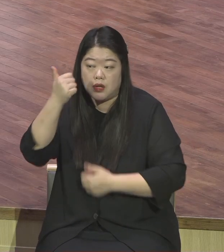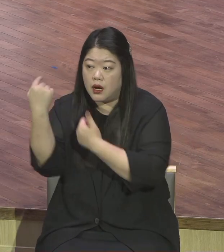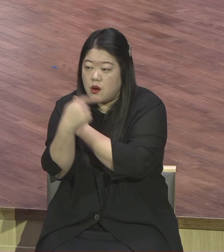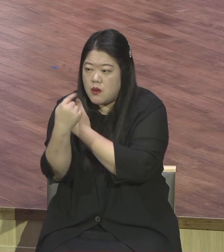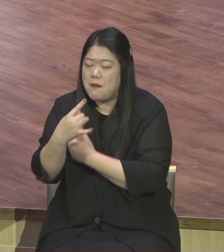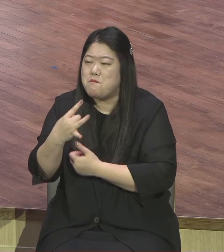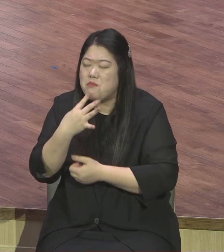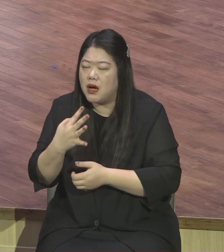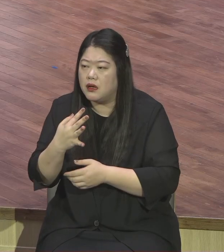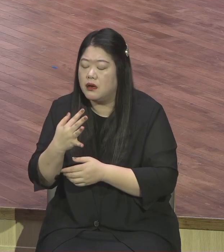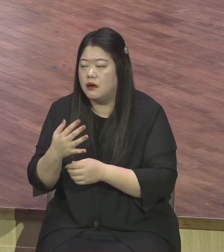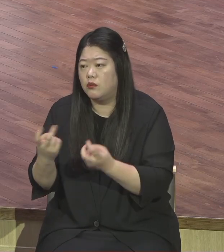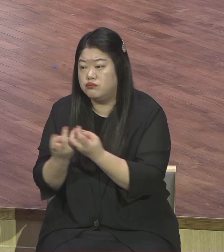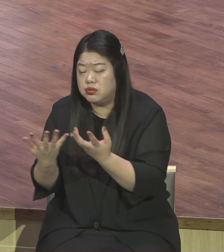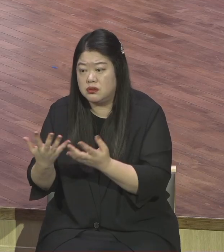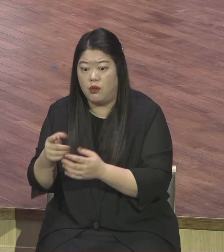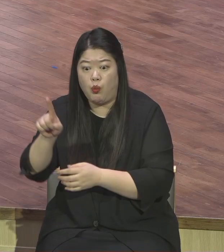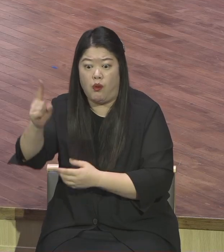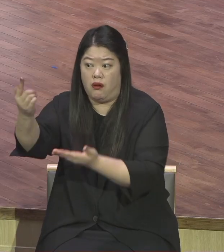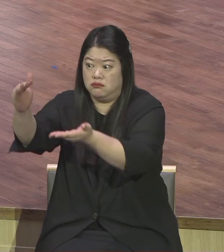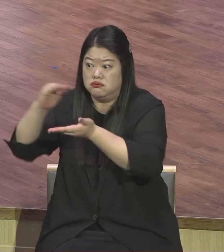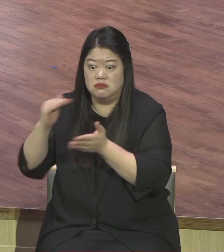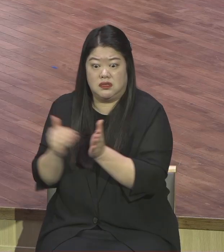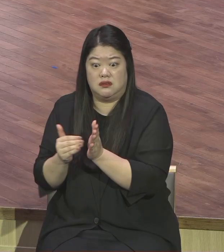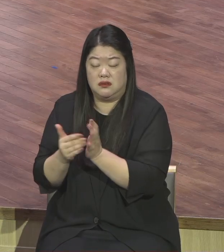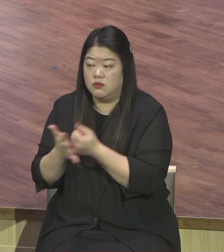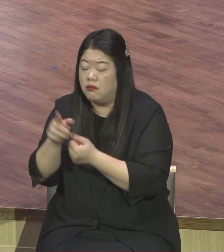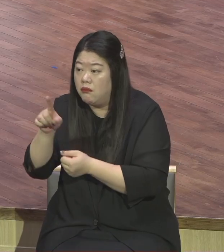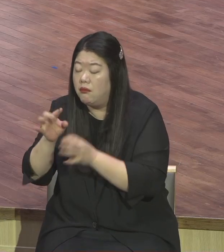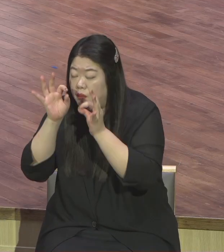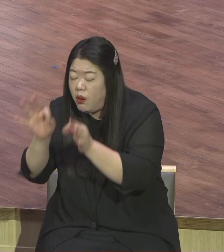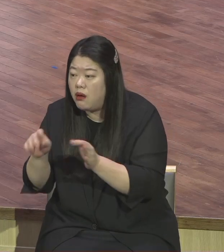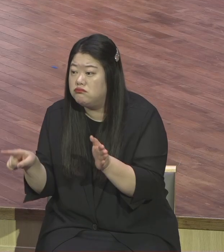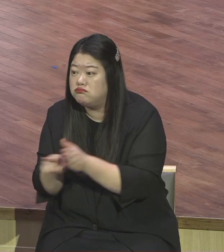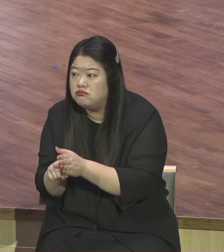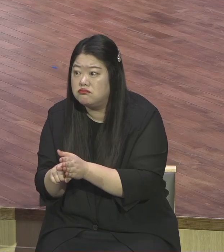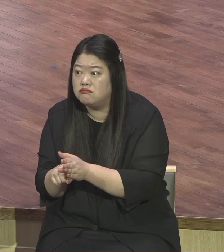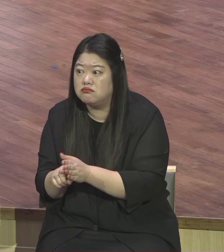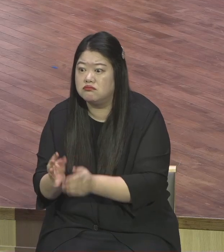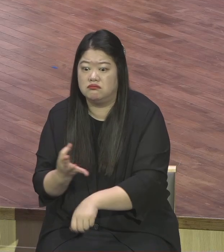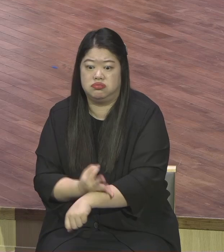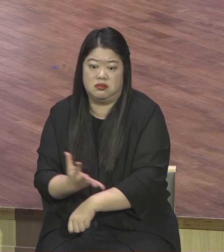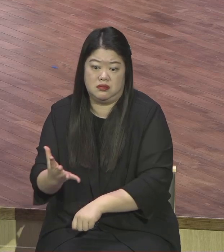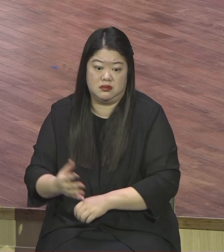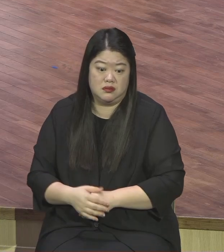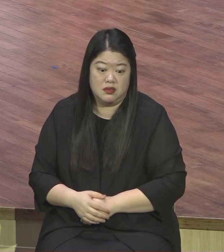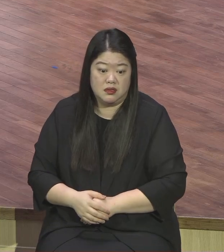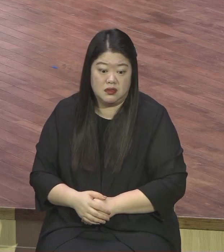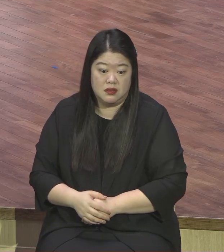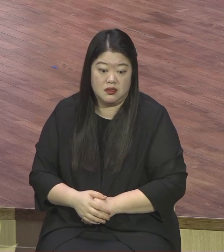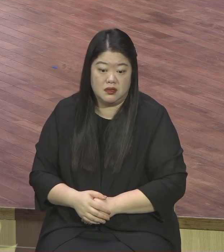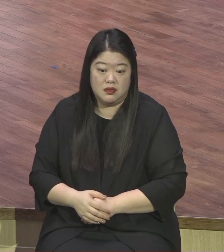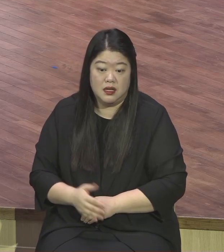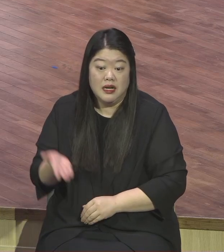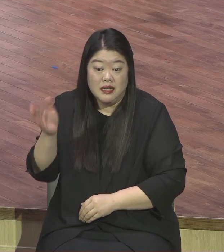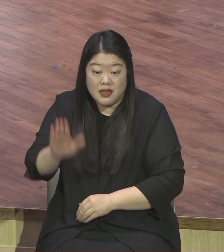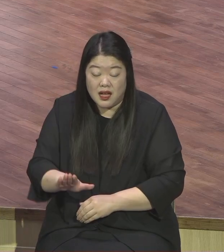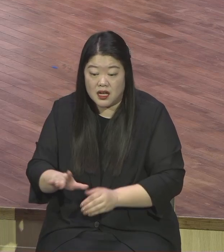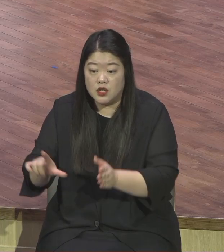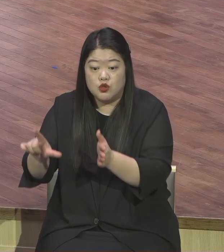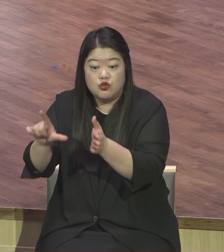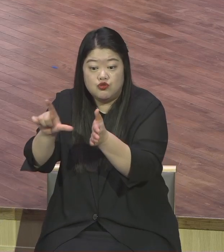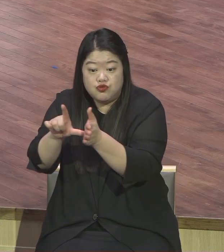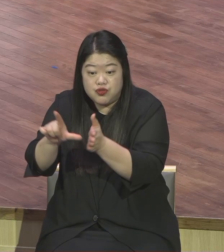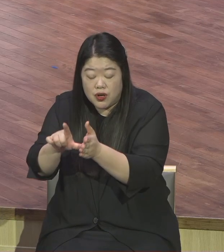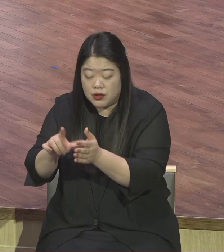이 성경을 읽으면서 이건 아니다. 성경에 있는 그대로 말씀을